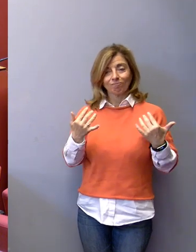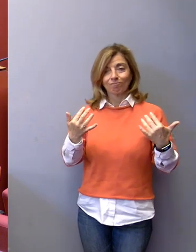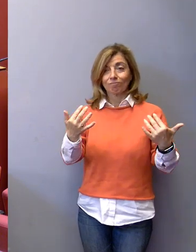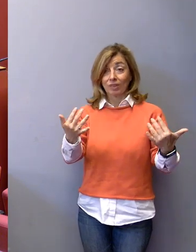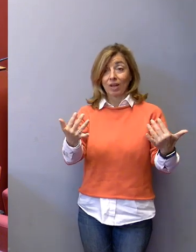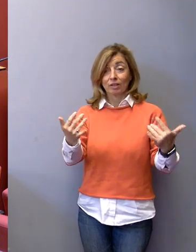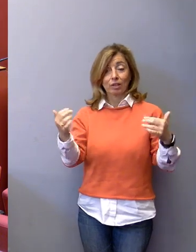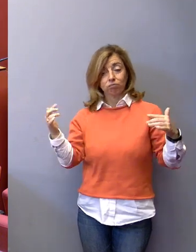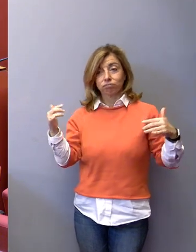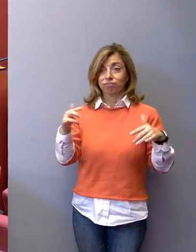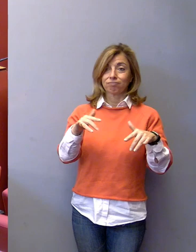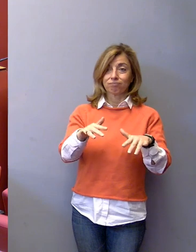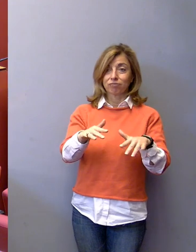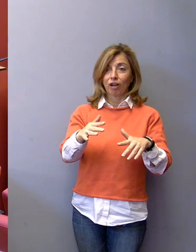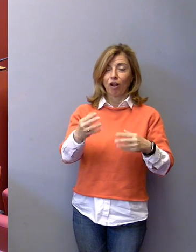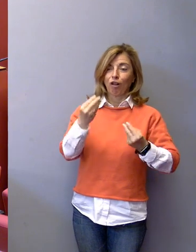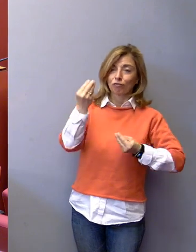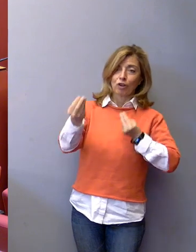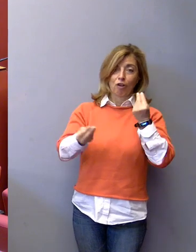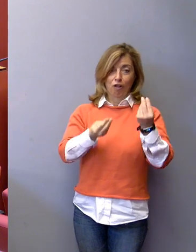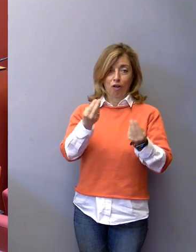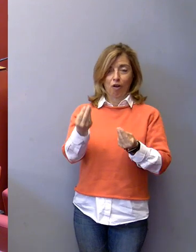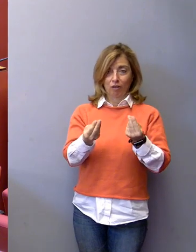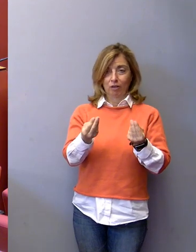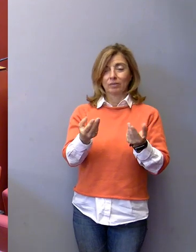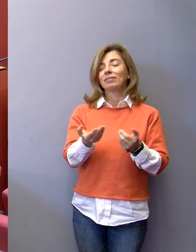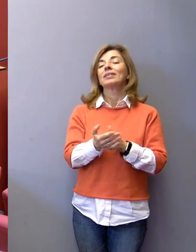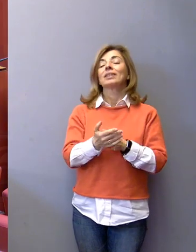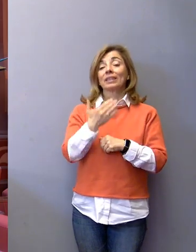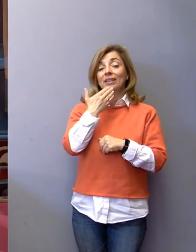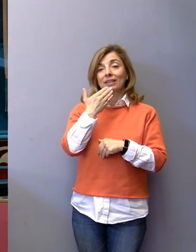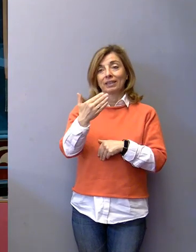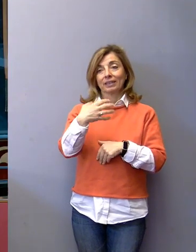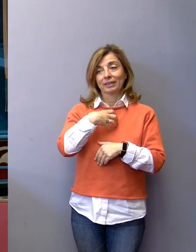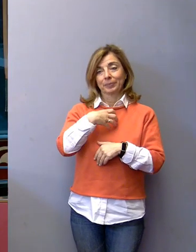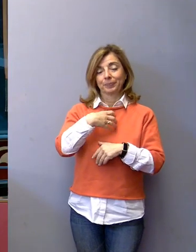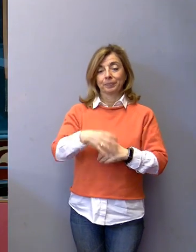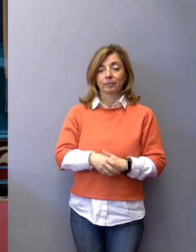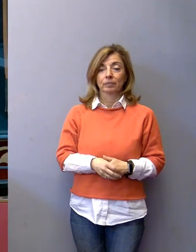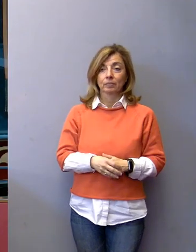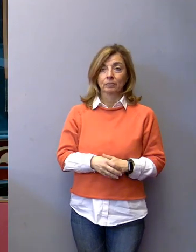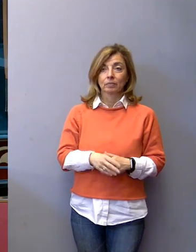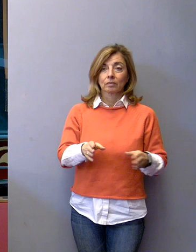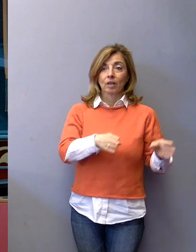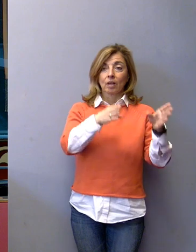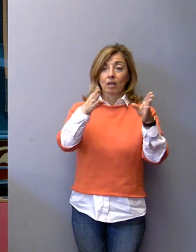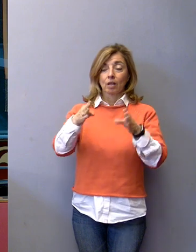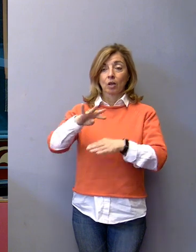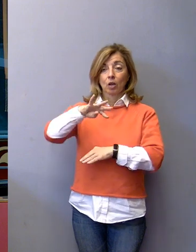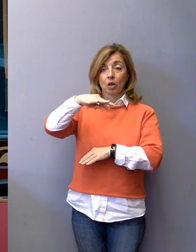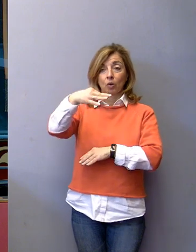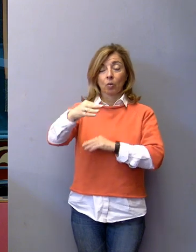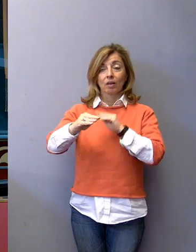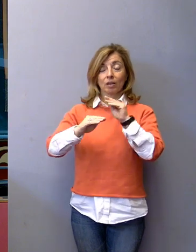numerosi e contenti il parco giochi della villa Grazie professore passiamo adesso alla quarta interrogazione